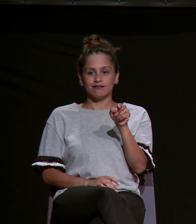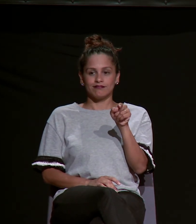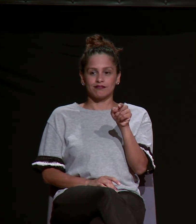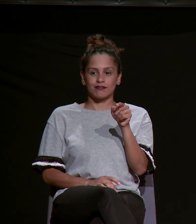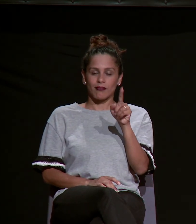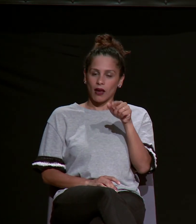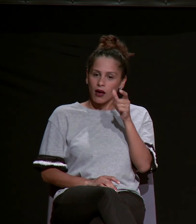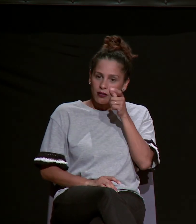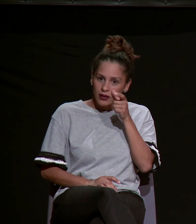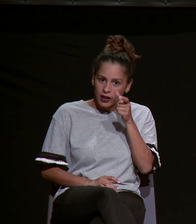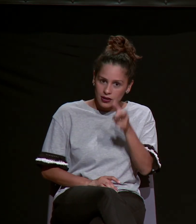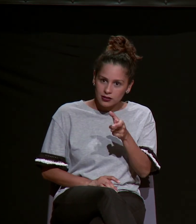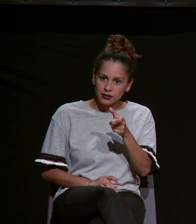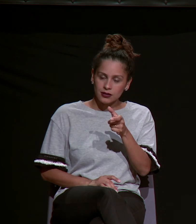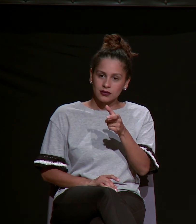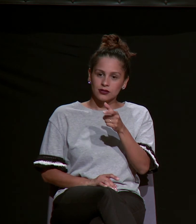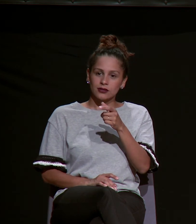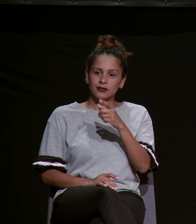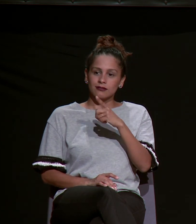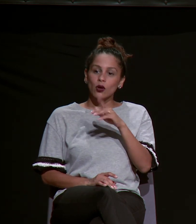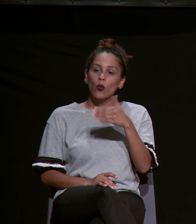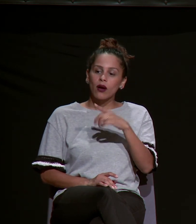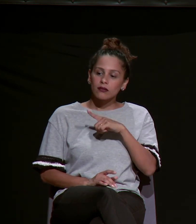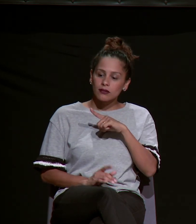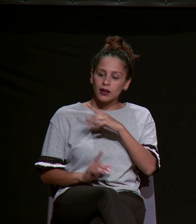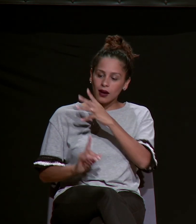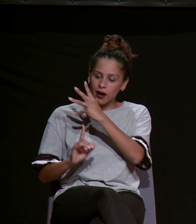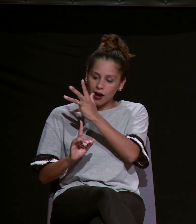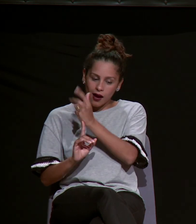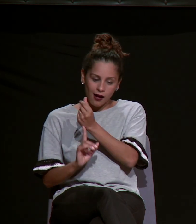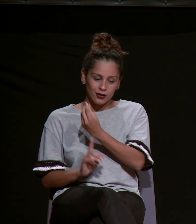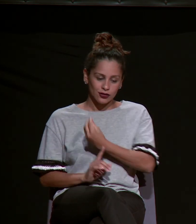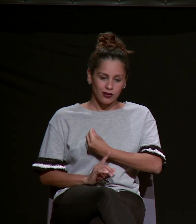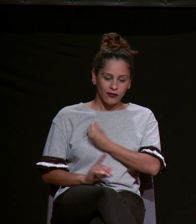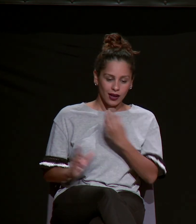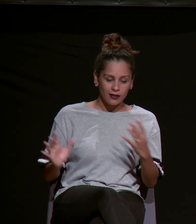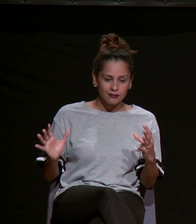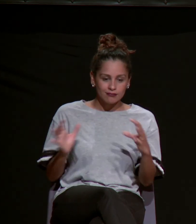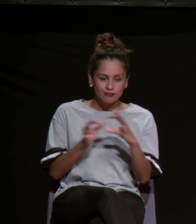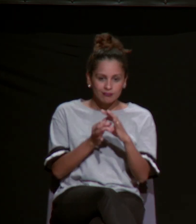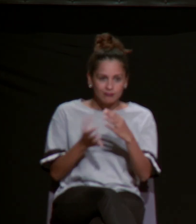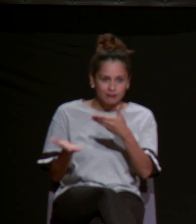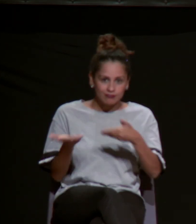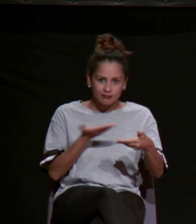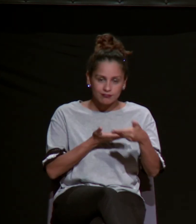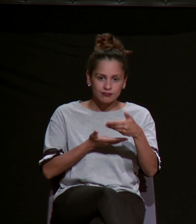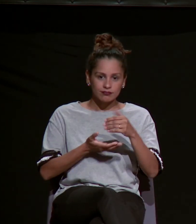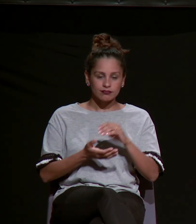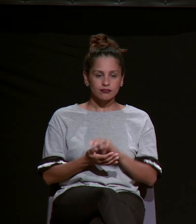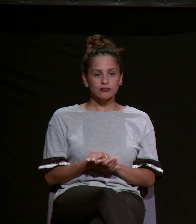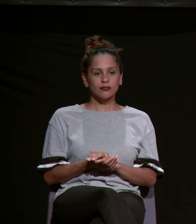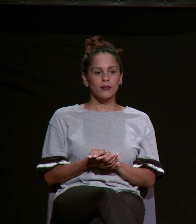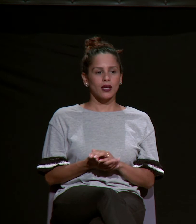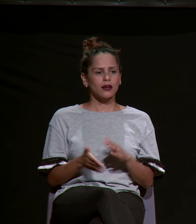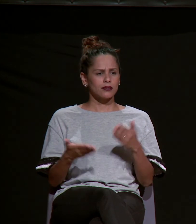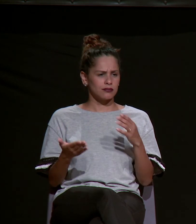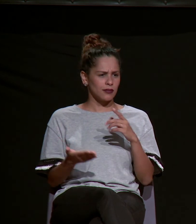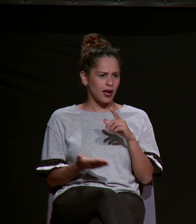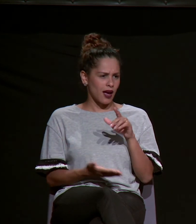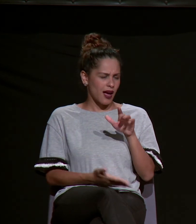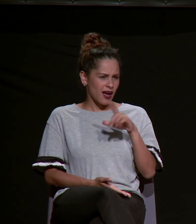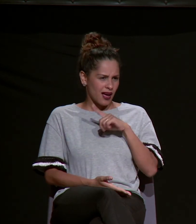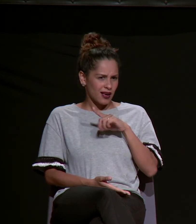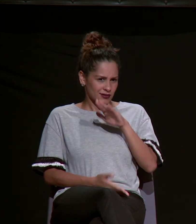aí como às vezes o aluno é um pouco subordinado, desculpa, o aluno não, mas o professor muitas vezes é subordinador,